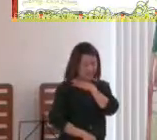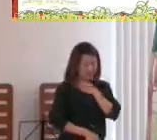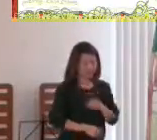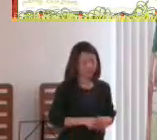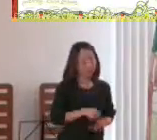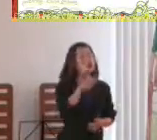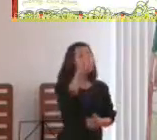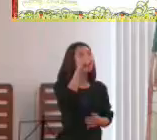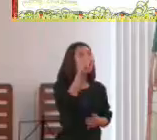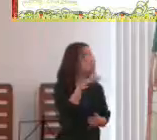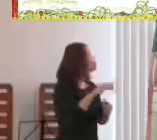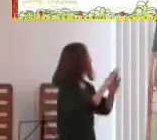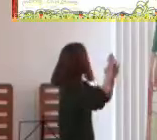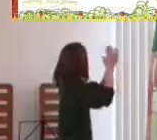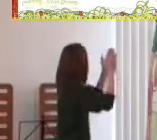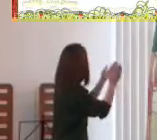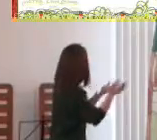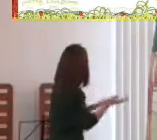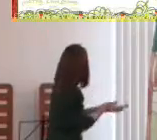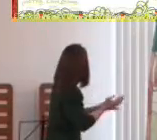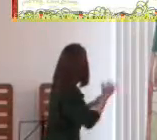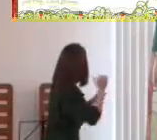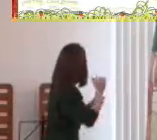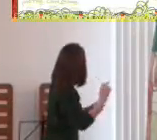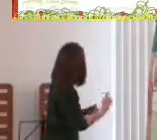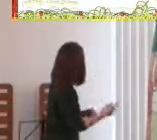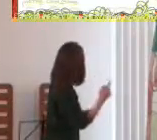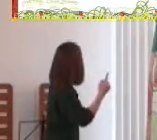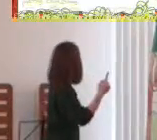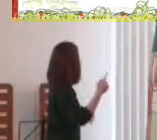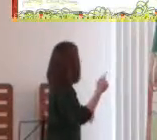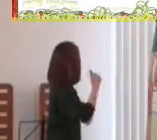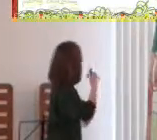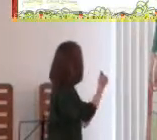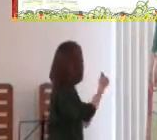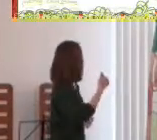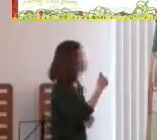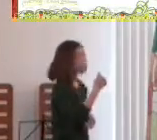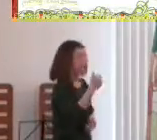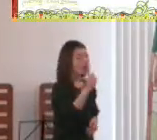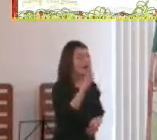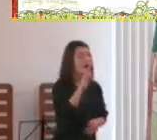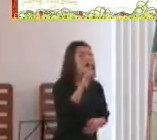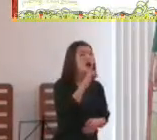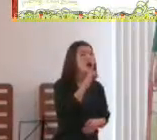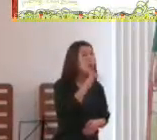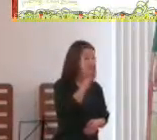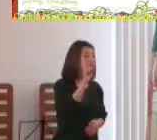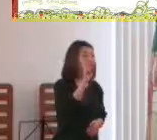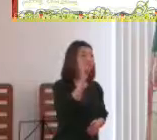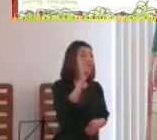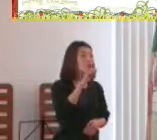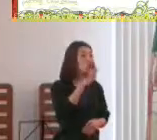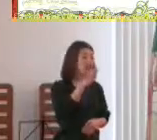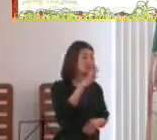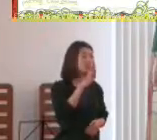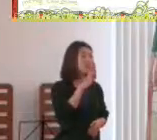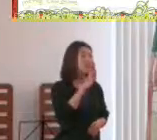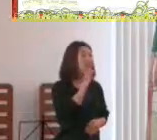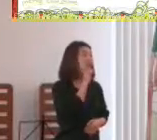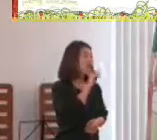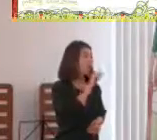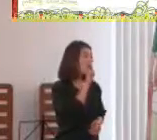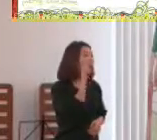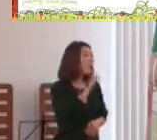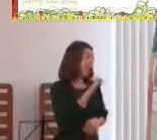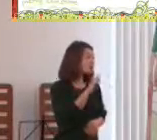全てのことが起こったのは主が預言者を通して言われていたことが実現するためであった。身を乙